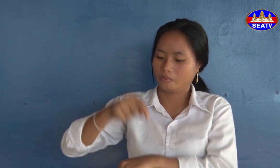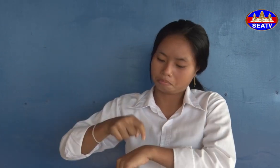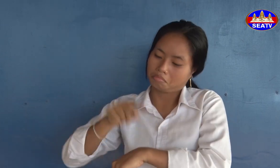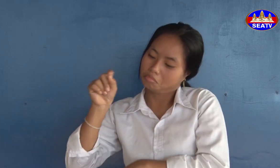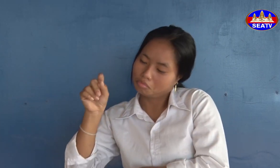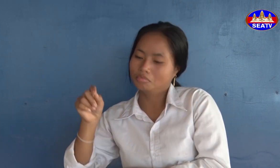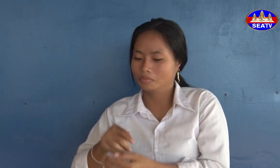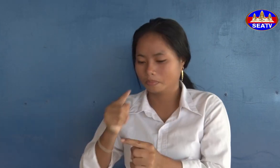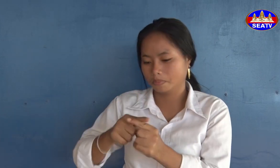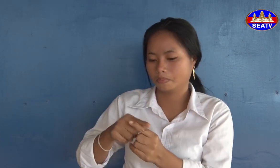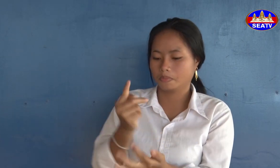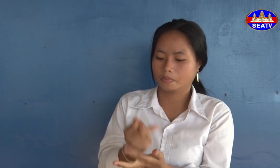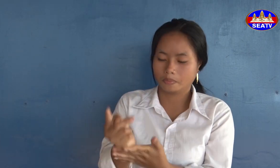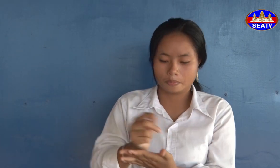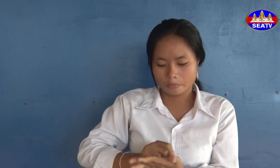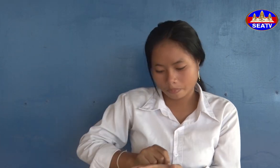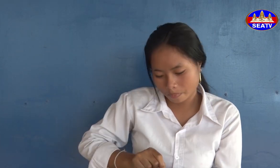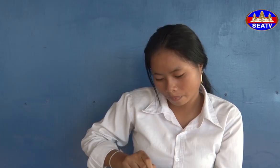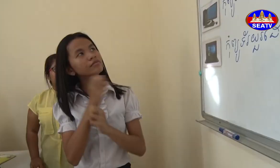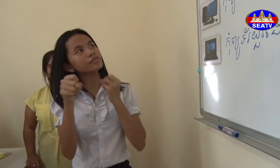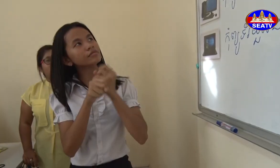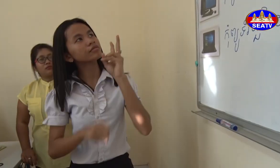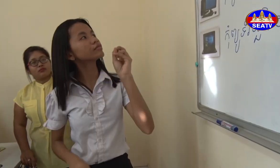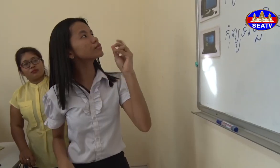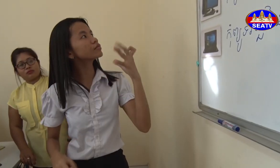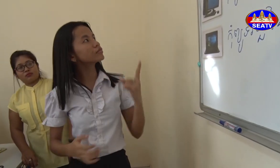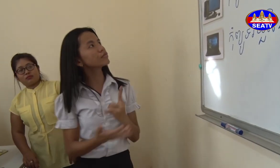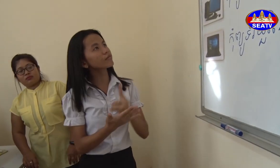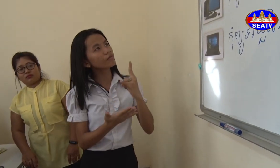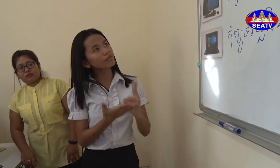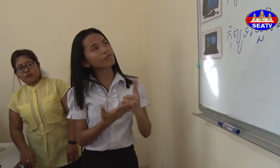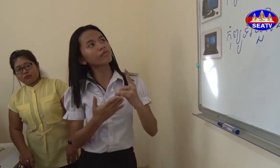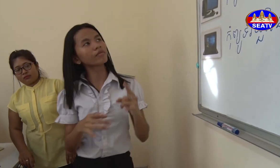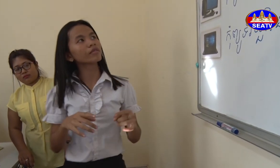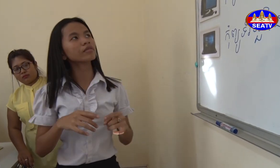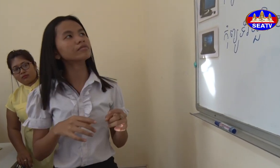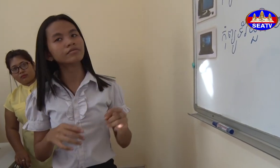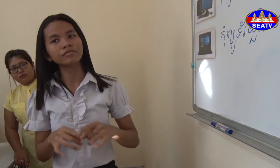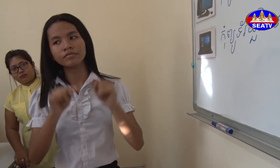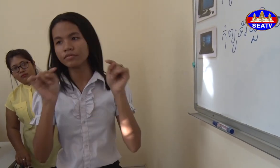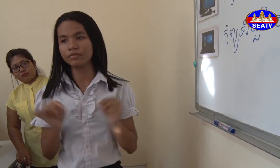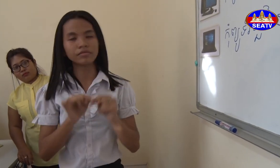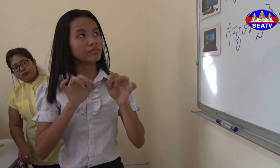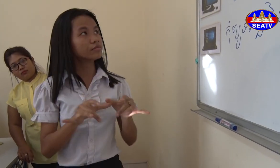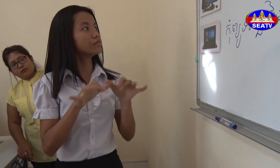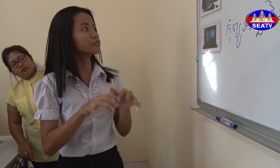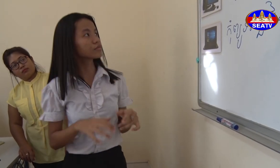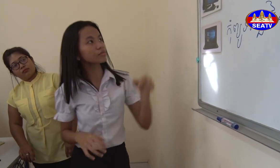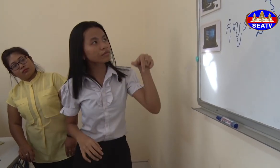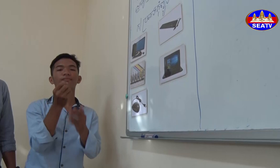ងខ្លាំងមែនតើនៅការខ្ញុំបានដើរមានពីមុនមក ដើម្បីឲ្យមនុស្សស្ដាប់ឮអាចទំនាក់ទំនងជាមួយនឹងមនុស្សថ្លង់បានកម្មវិធីនេះក៏បាន